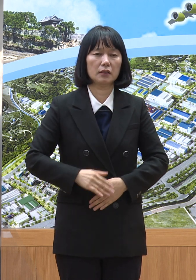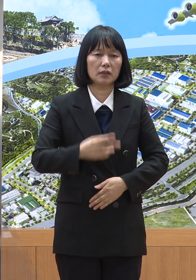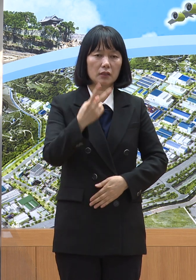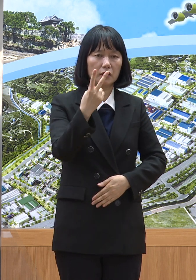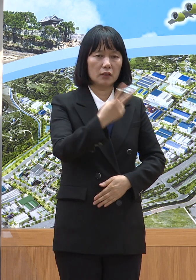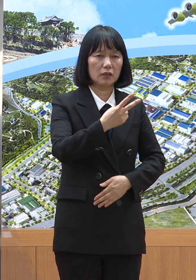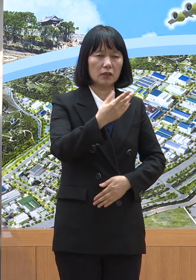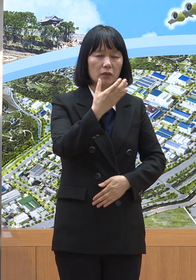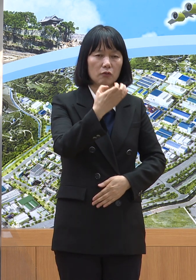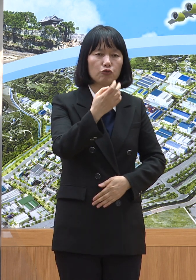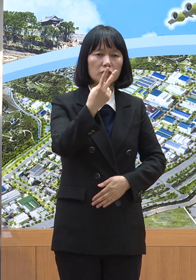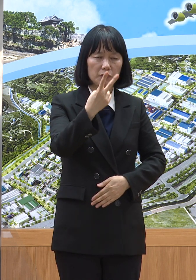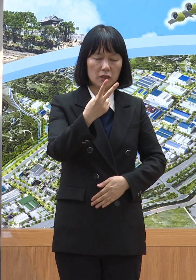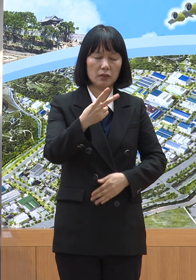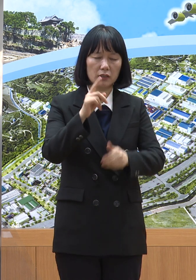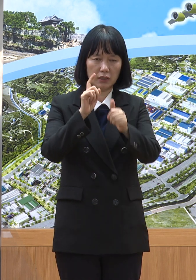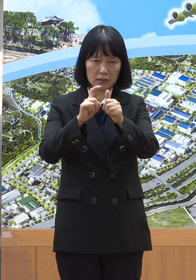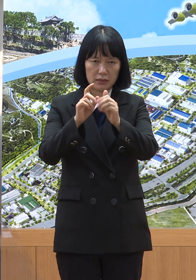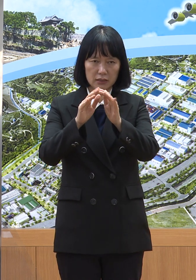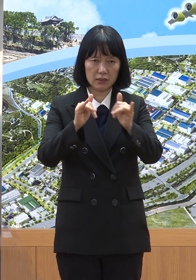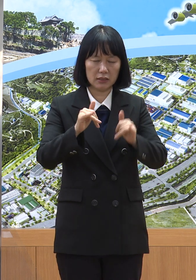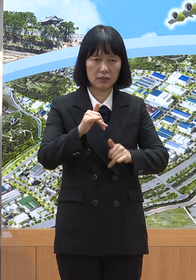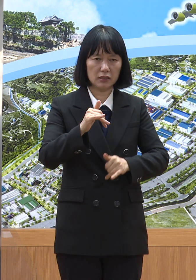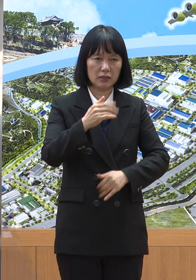진주 2092번 확진자는